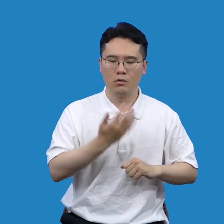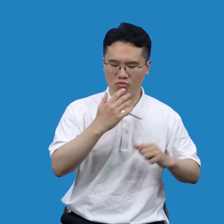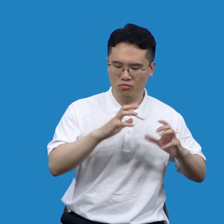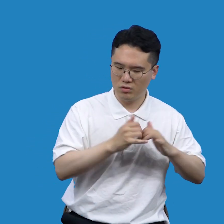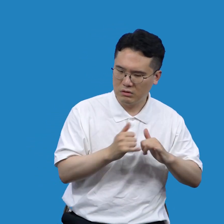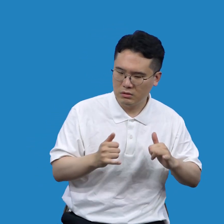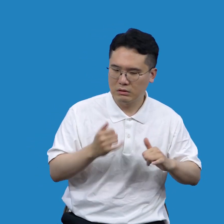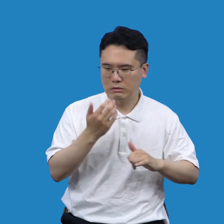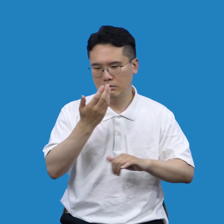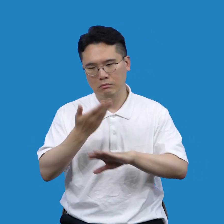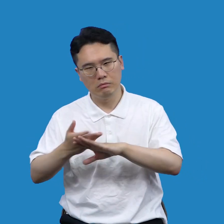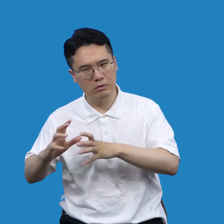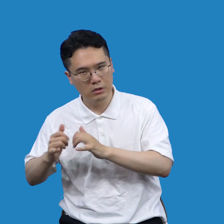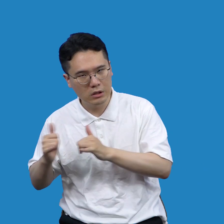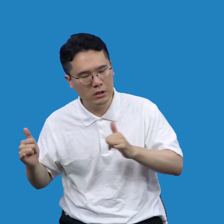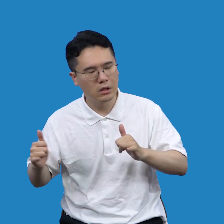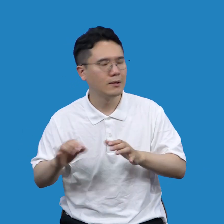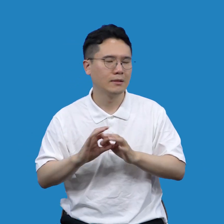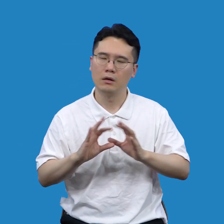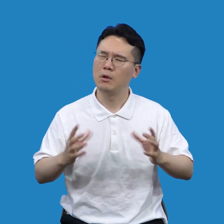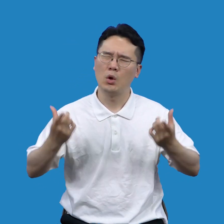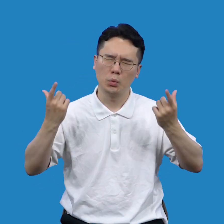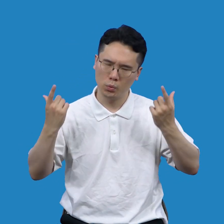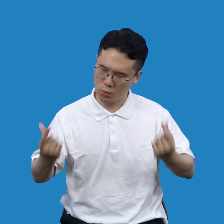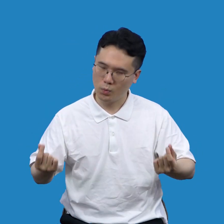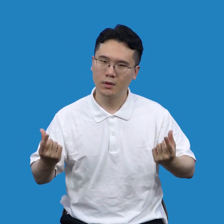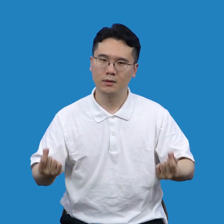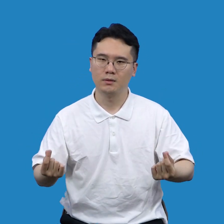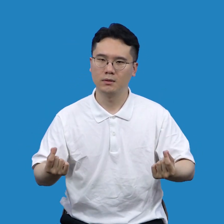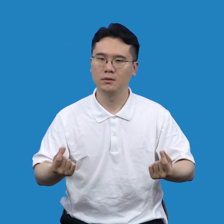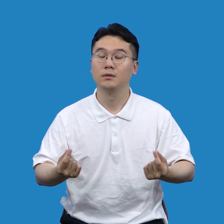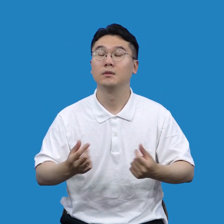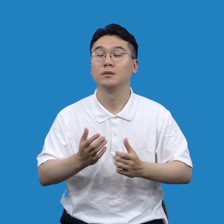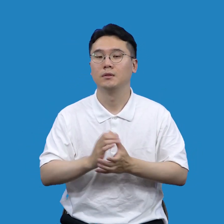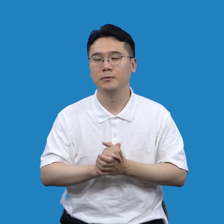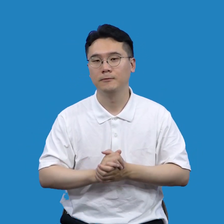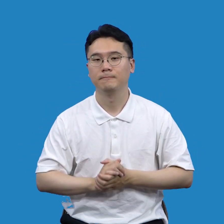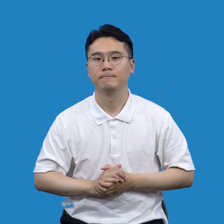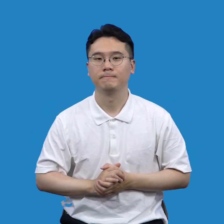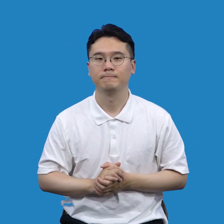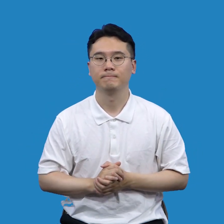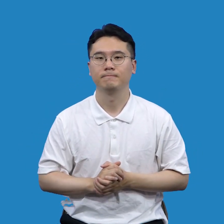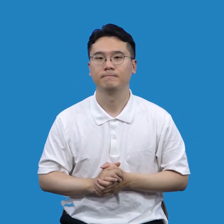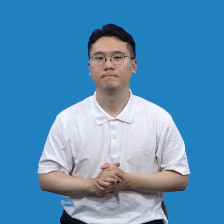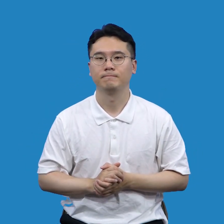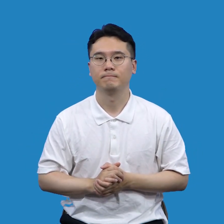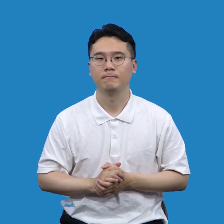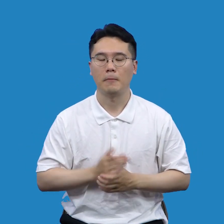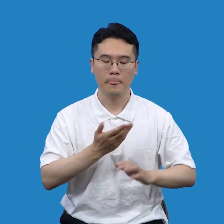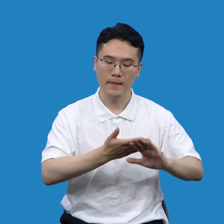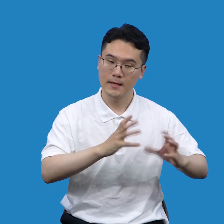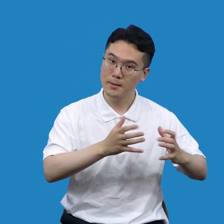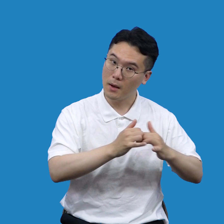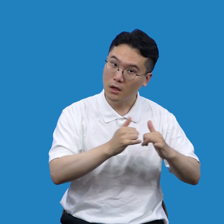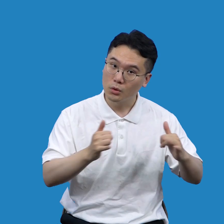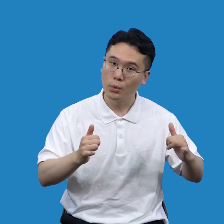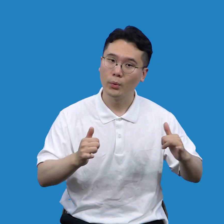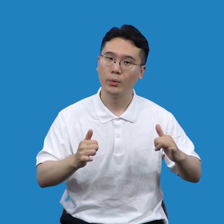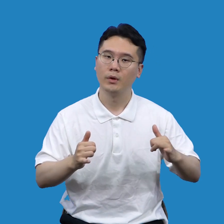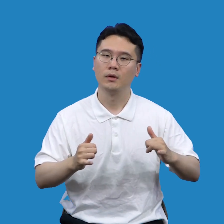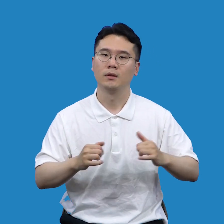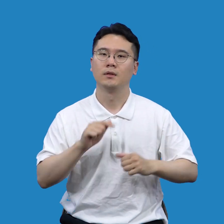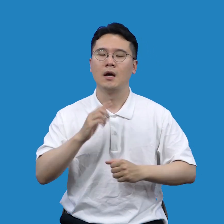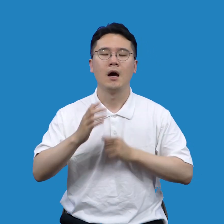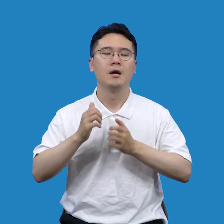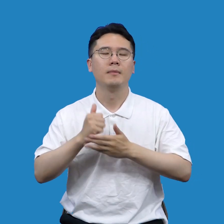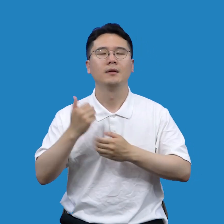본토인에게나 그 율례는 동일할 것이니라. 아멘. 타국인도 이방인도